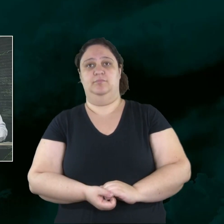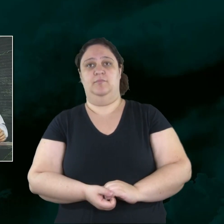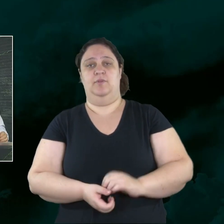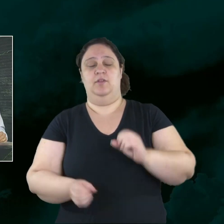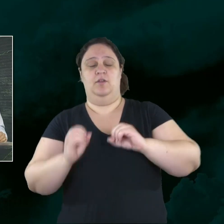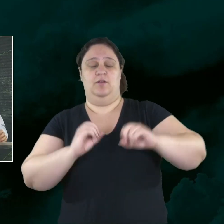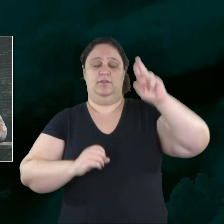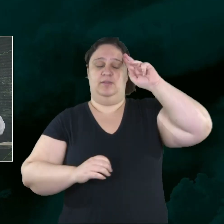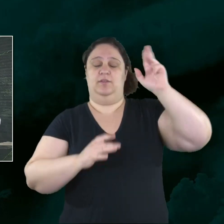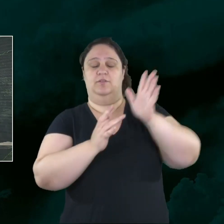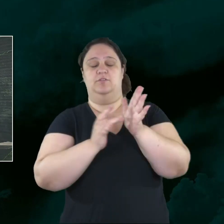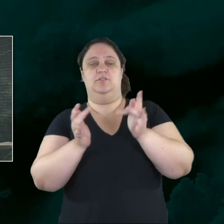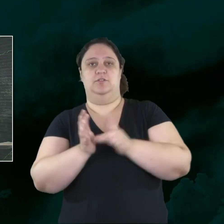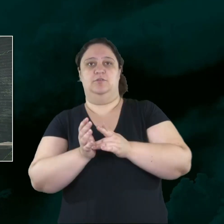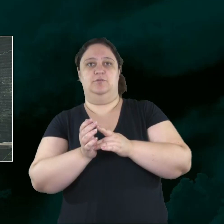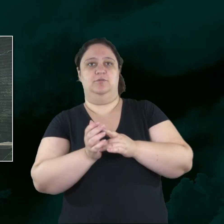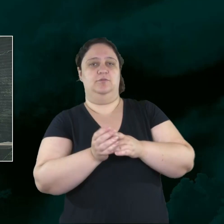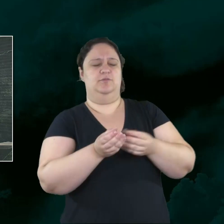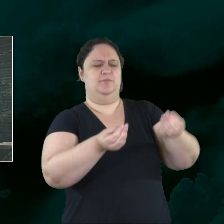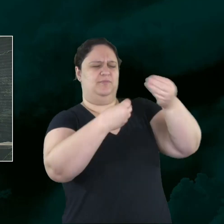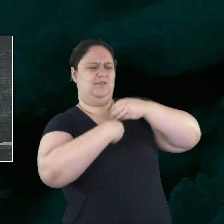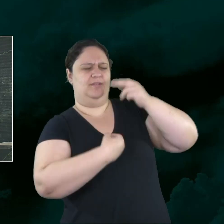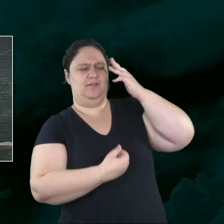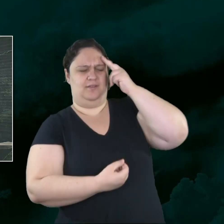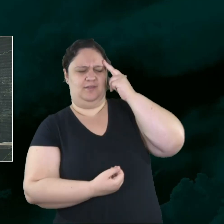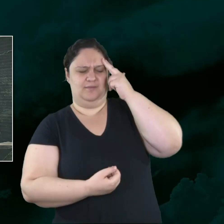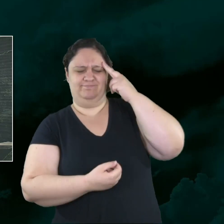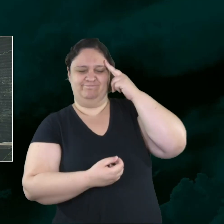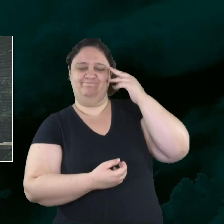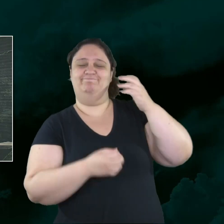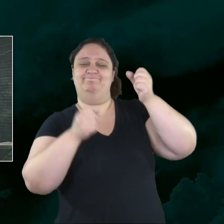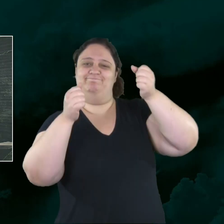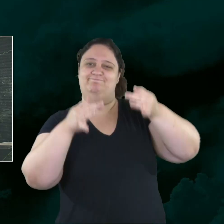Senhor Jesus, o Senhor me dê sabedoria para explicar.